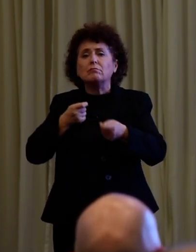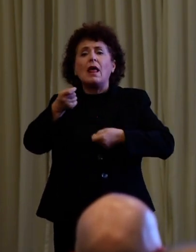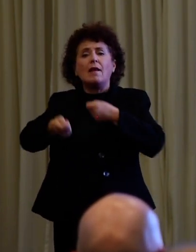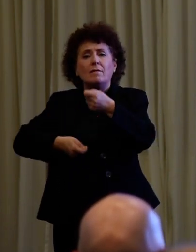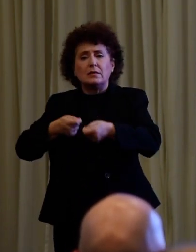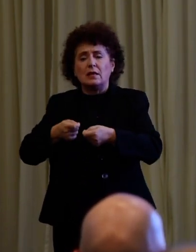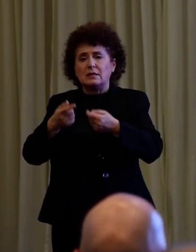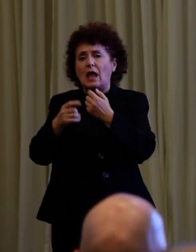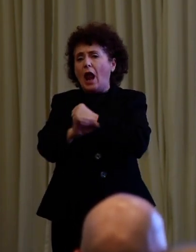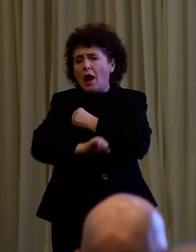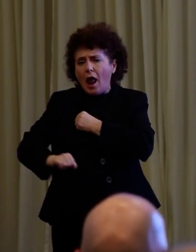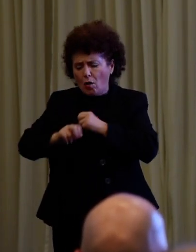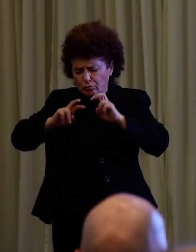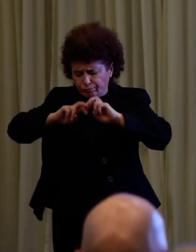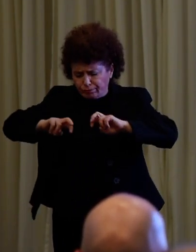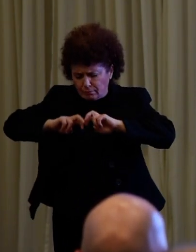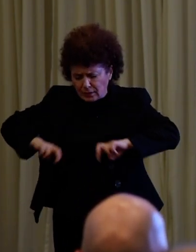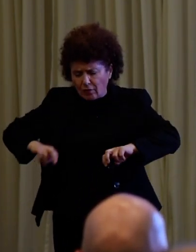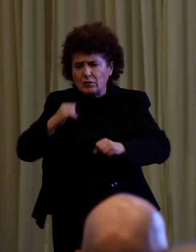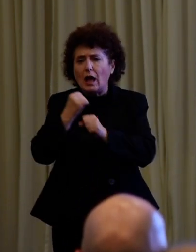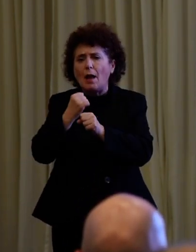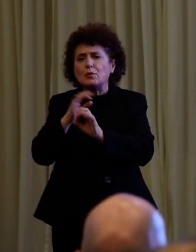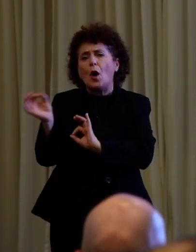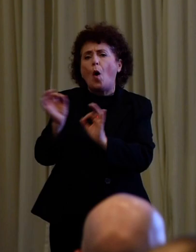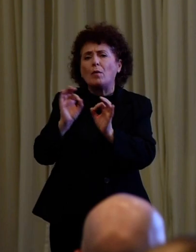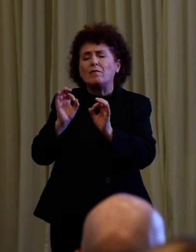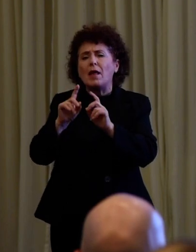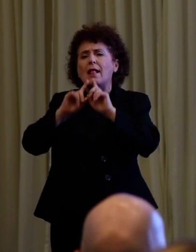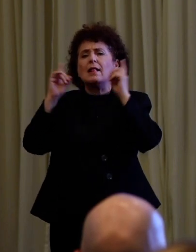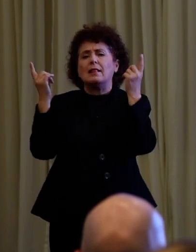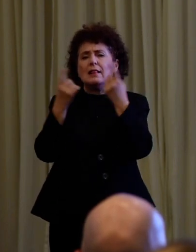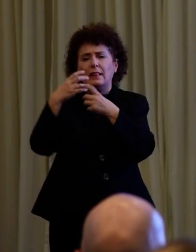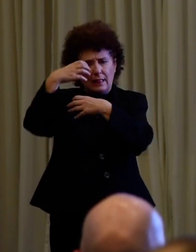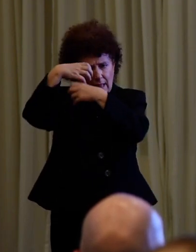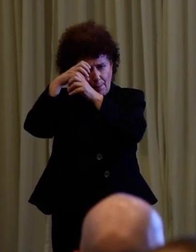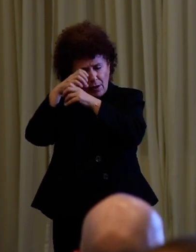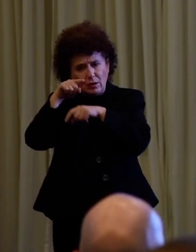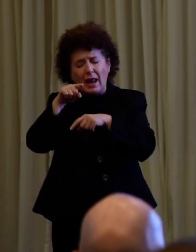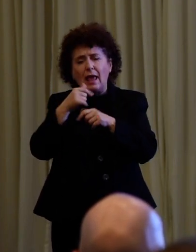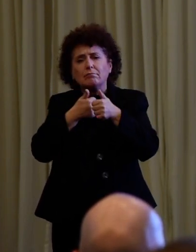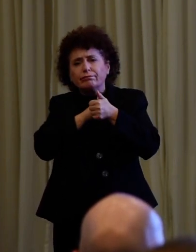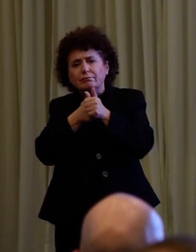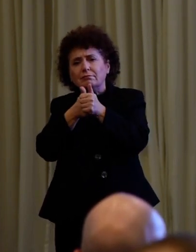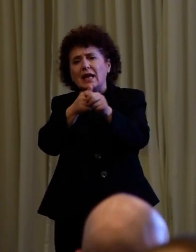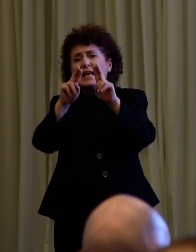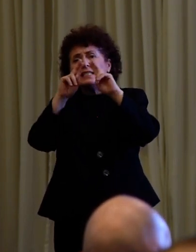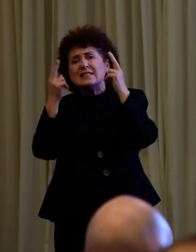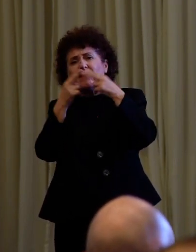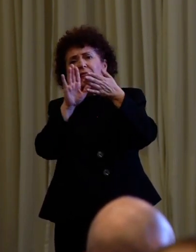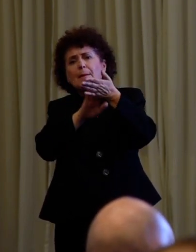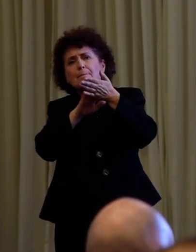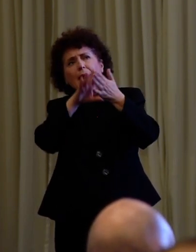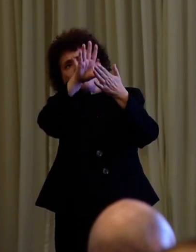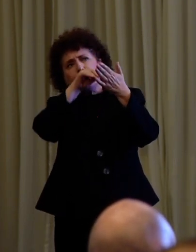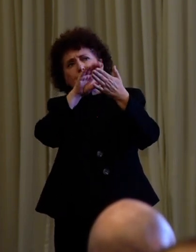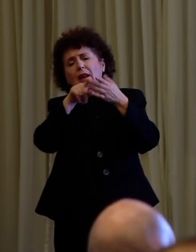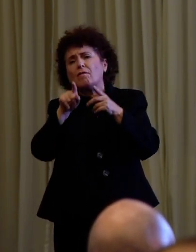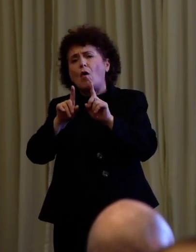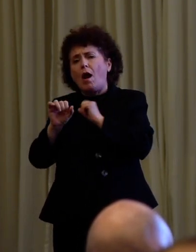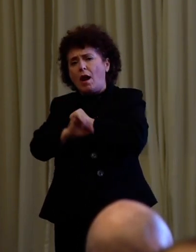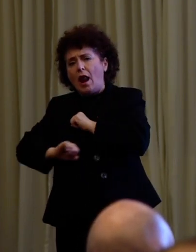инвестиции во научно-истражувачката работа преку опремување на лаборатории и следење на светските трендови во развитите научни